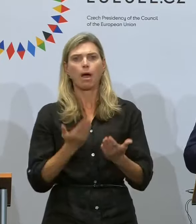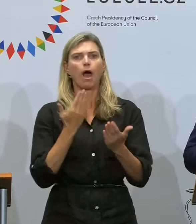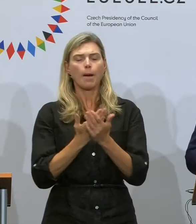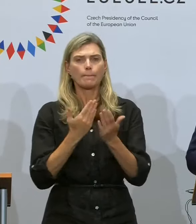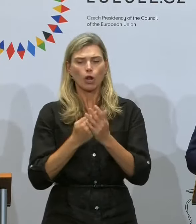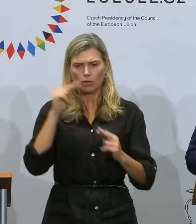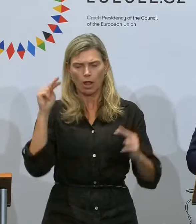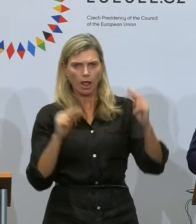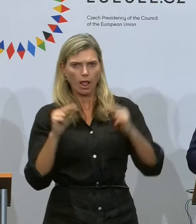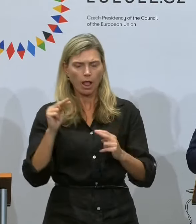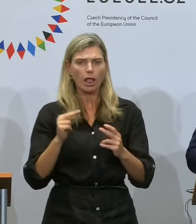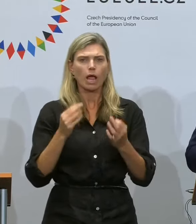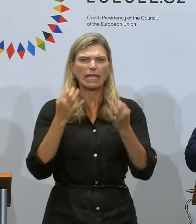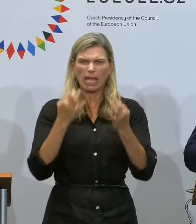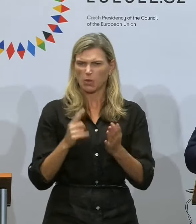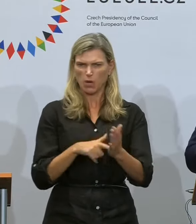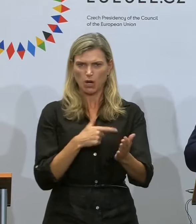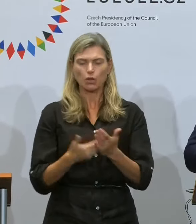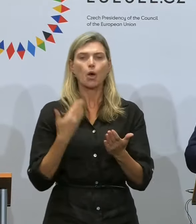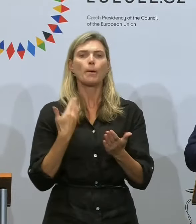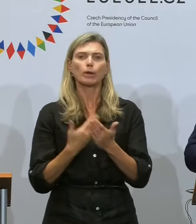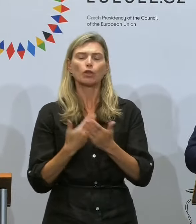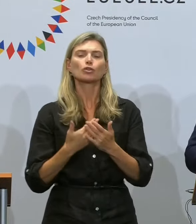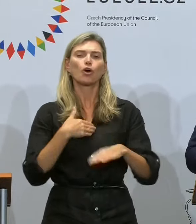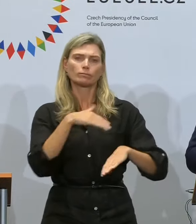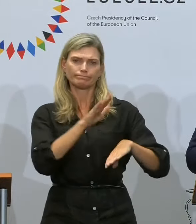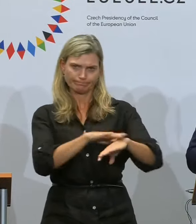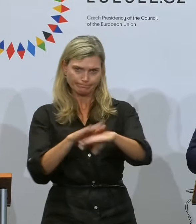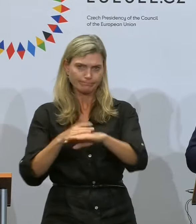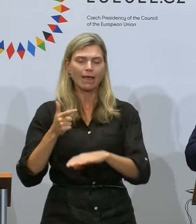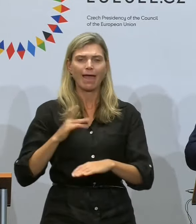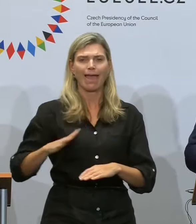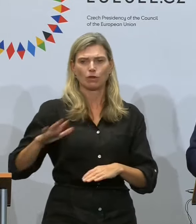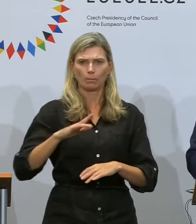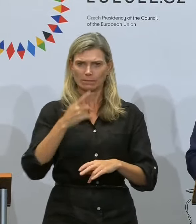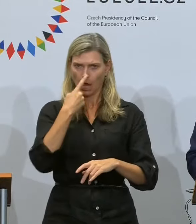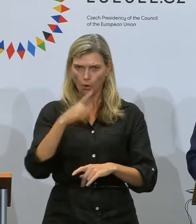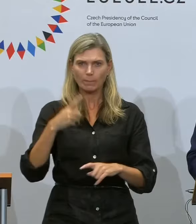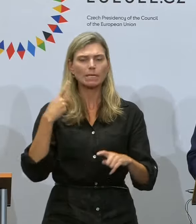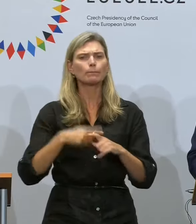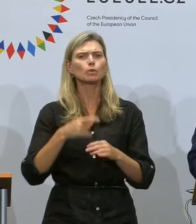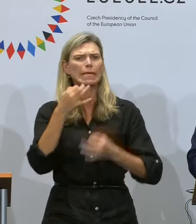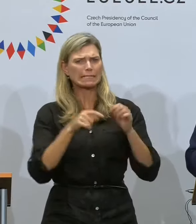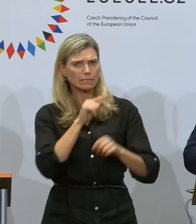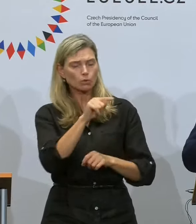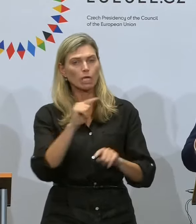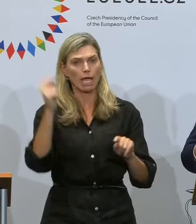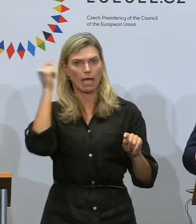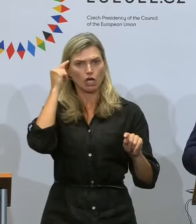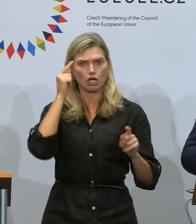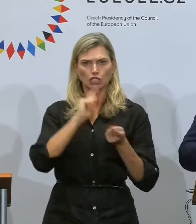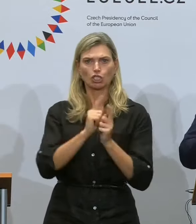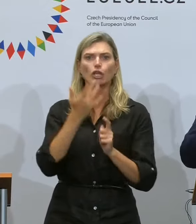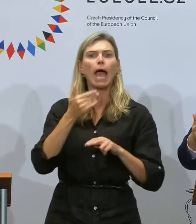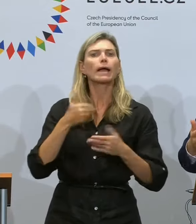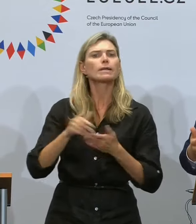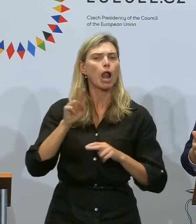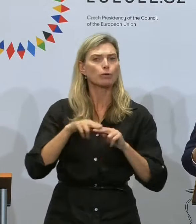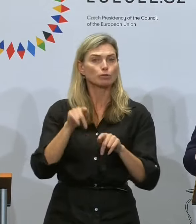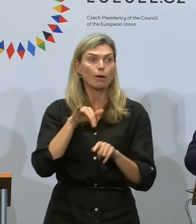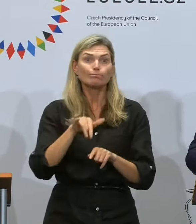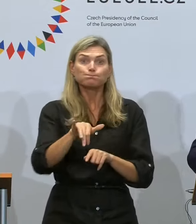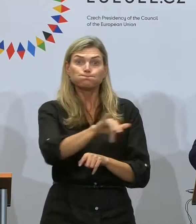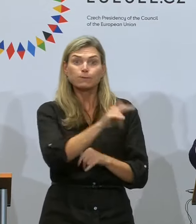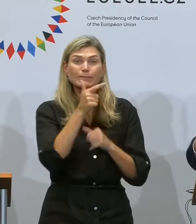došli poměrně k jasnému závěru, že vyzýváme instituce Evropskou komisi, aby se tuto otázku dále zabývala a dopracovala